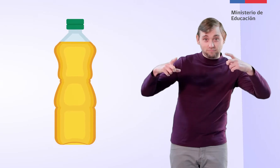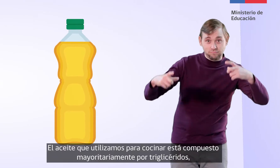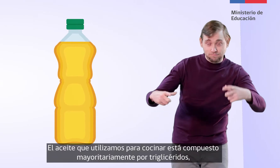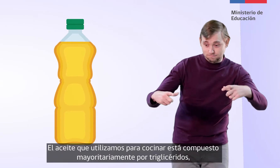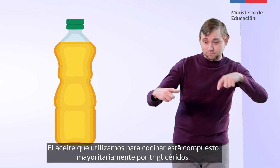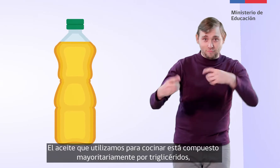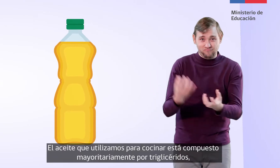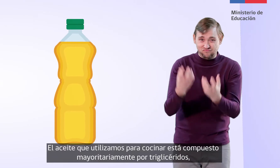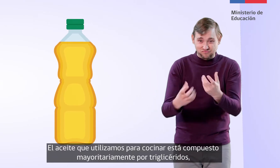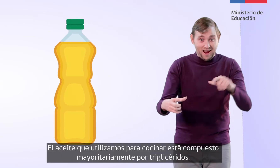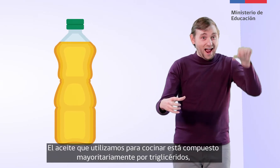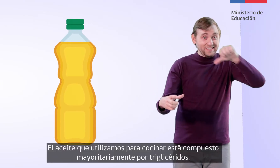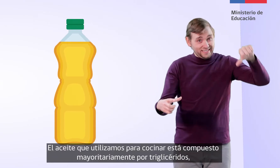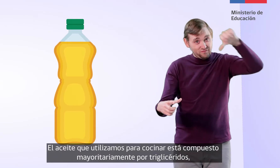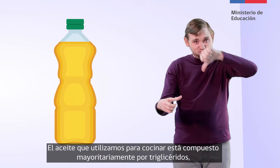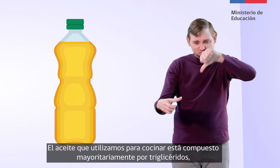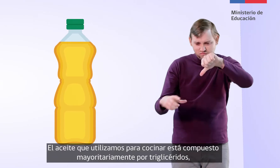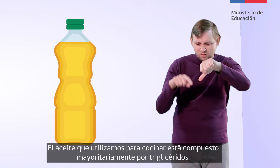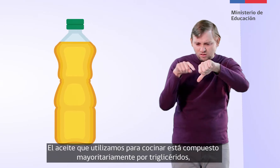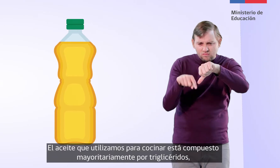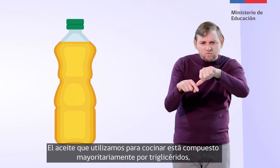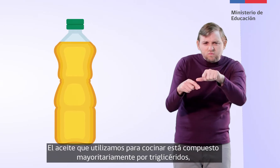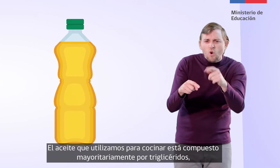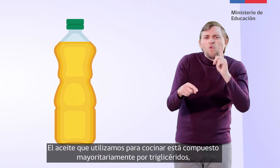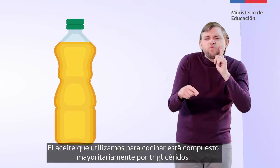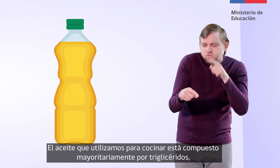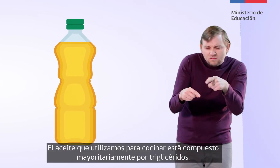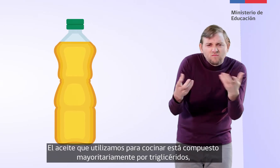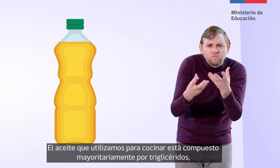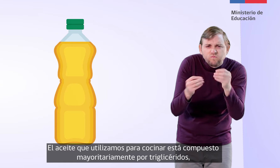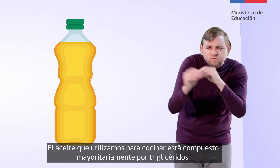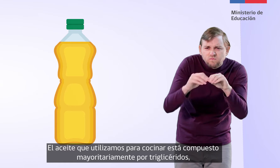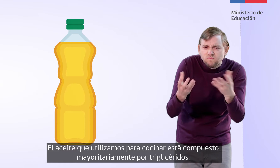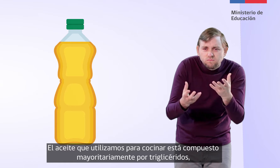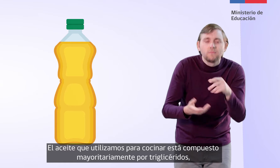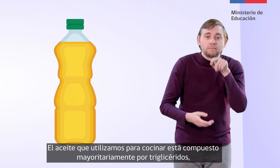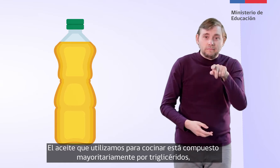El aceite que utilizamos para cocinar está compuesto mayoritariamente por